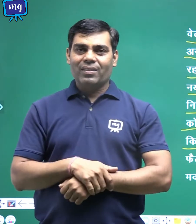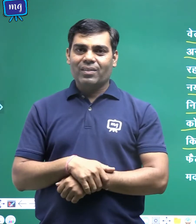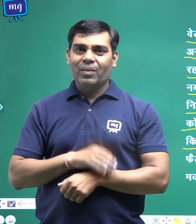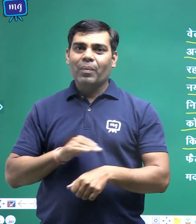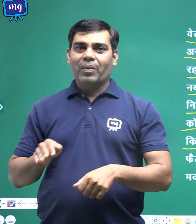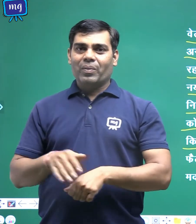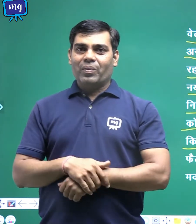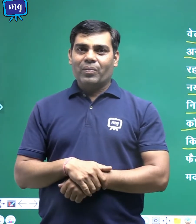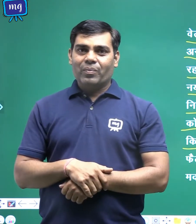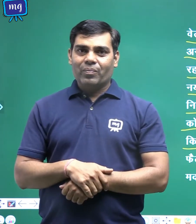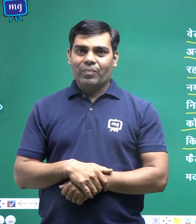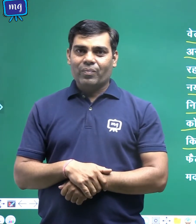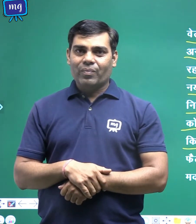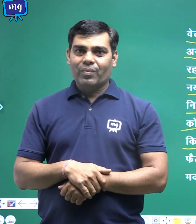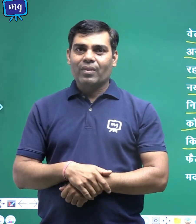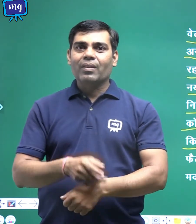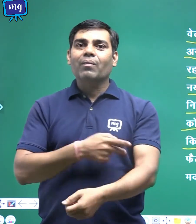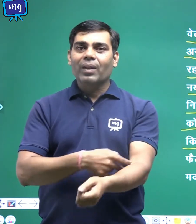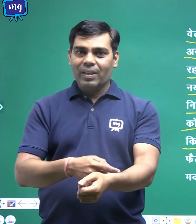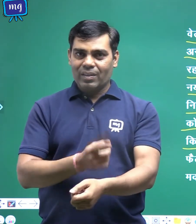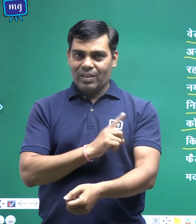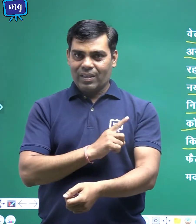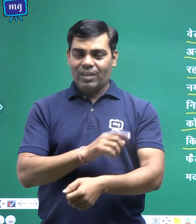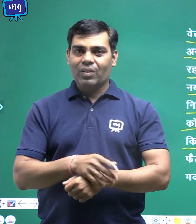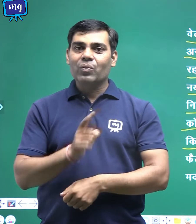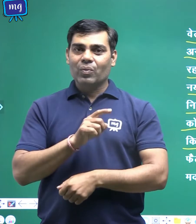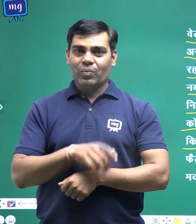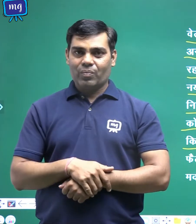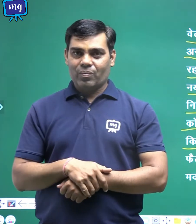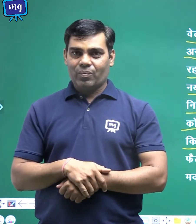प्यारे बच्चों, भगिनी निवेदिता ने जो